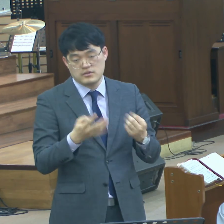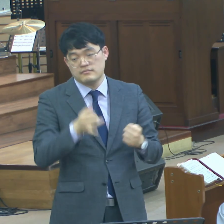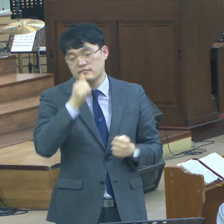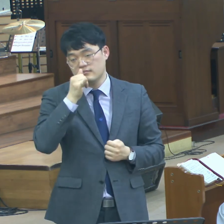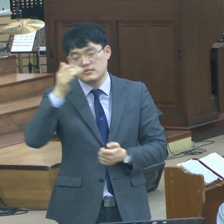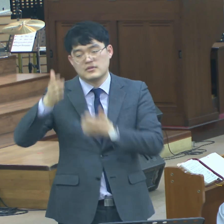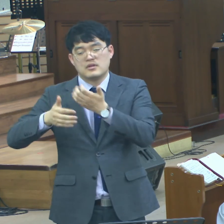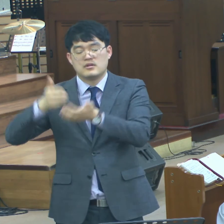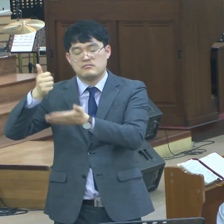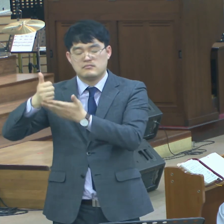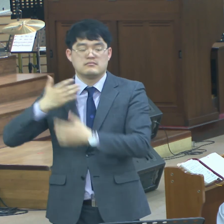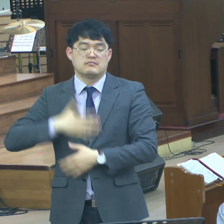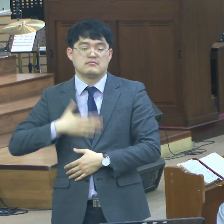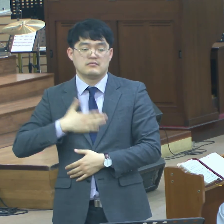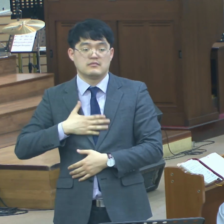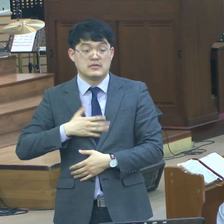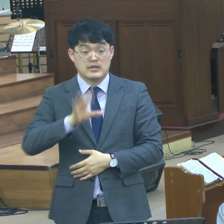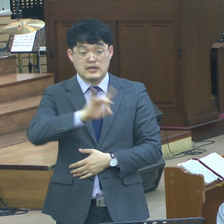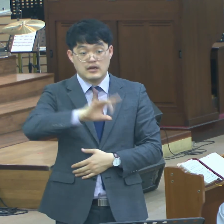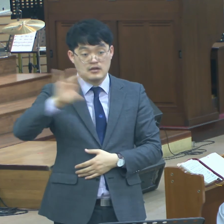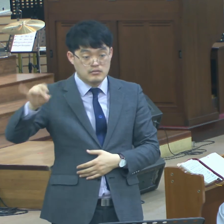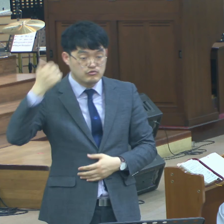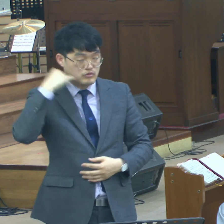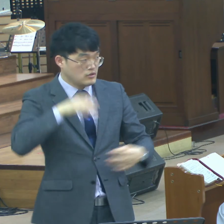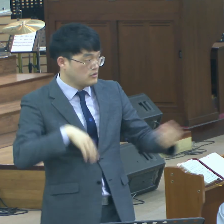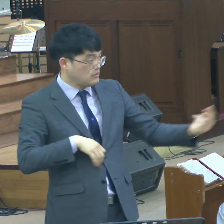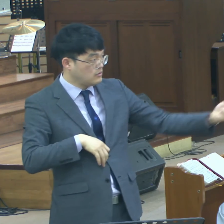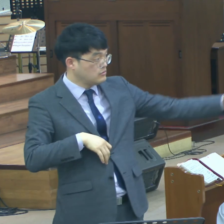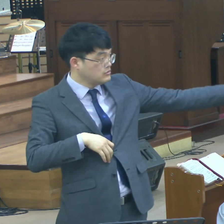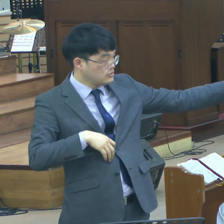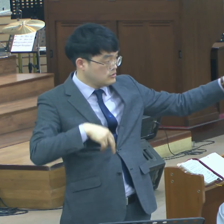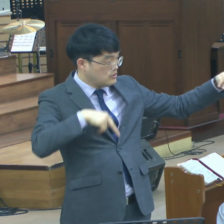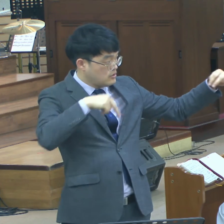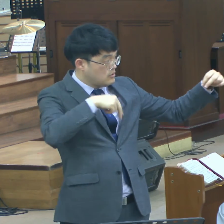가끔 이렇게 복도에서 저쪽에 누가 오면